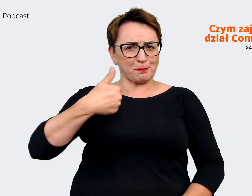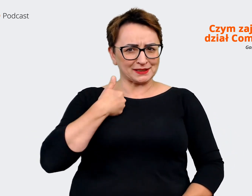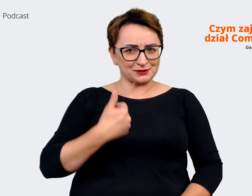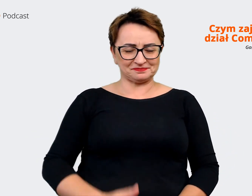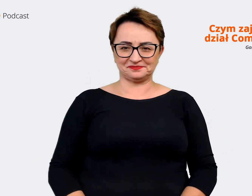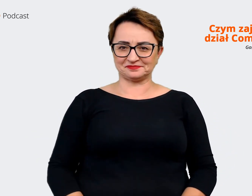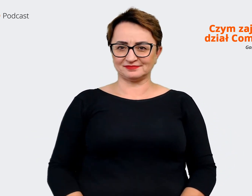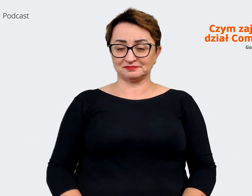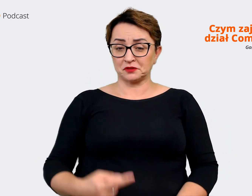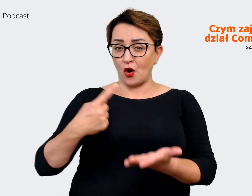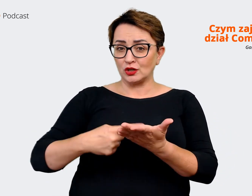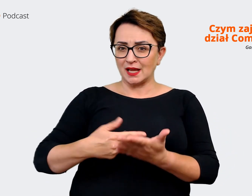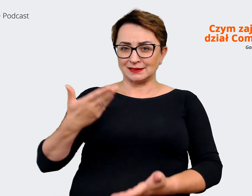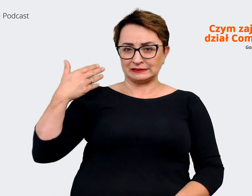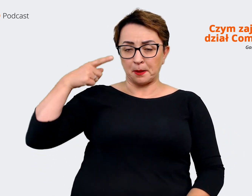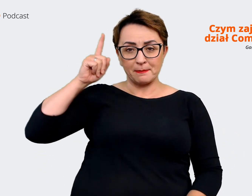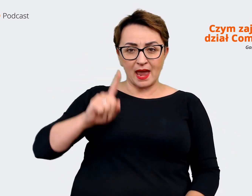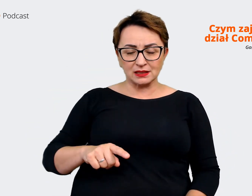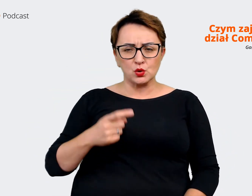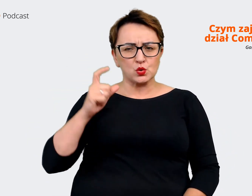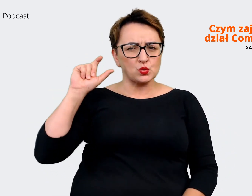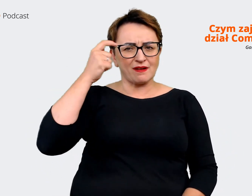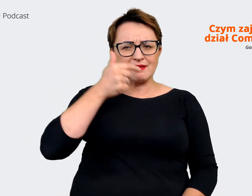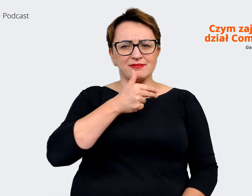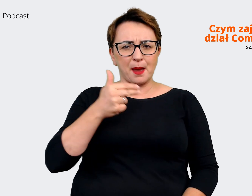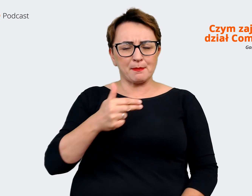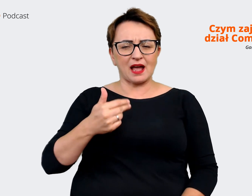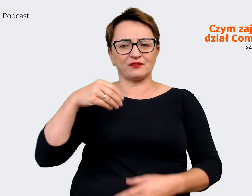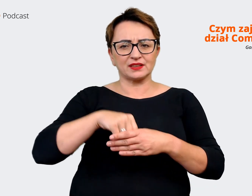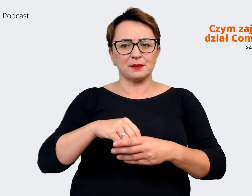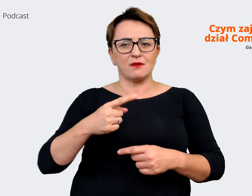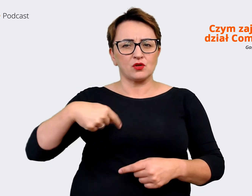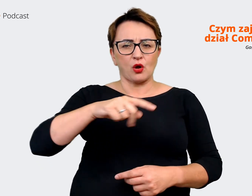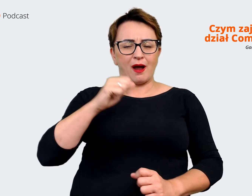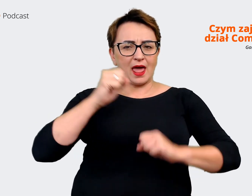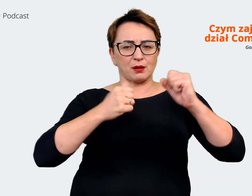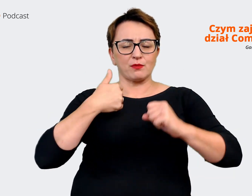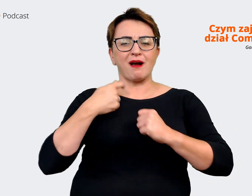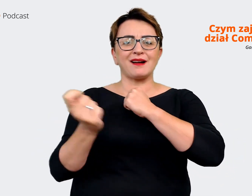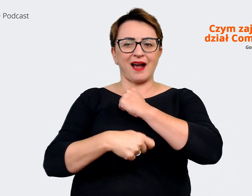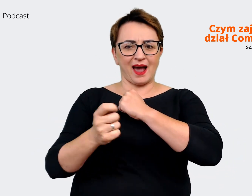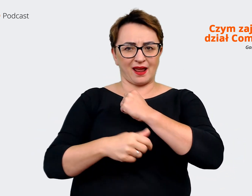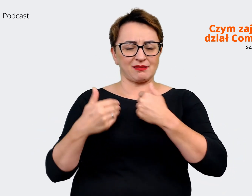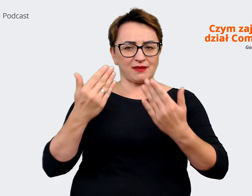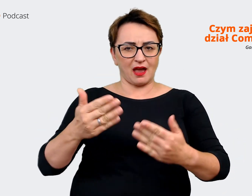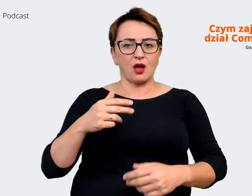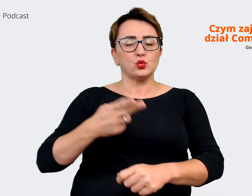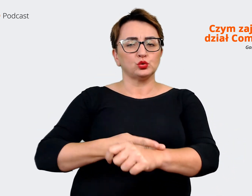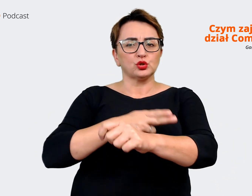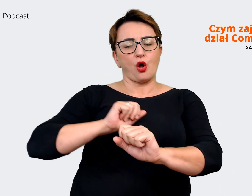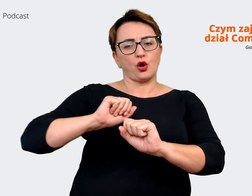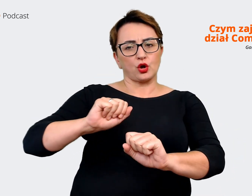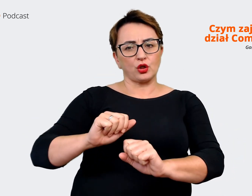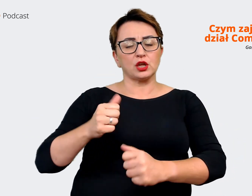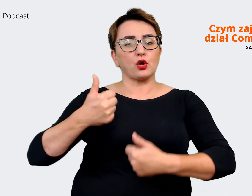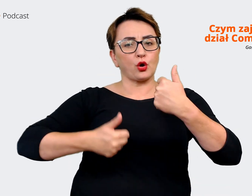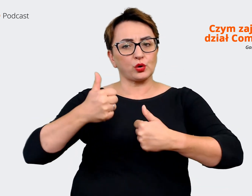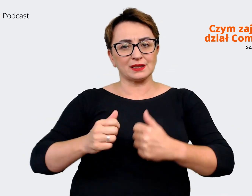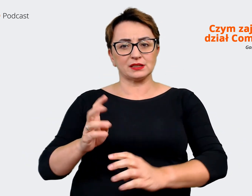W ostatnich miesiącach jednym z głównych tematów wokół Allegro była kara nałożona przez Urząd Ochrony Konkurencji i Konsumentów. W dzisiejszym